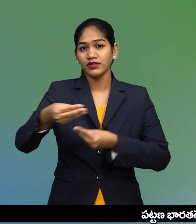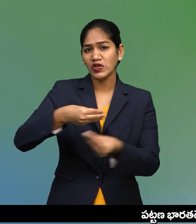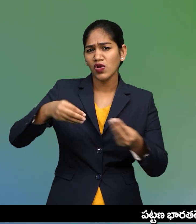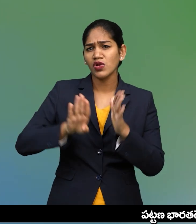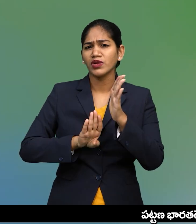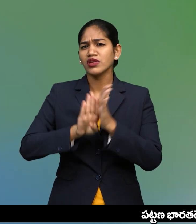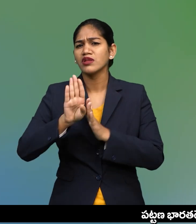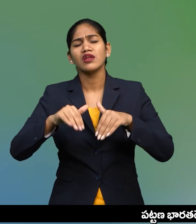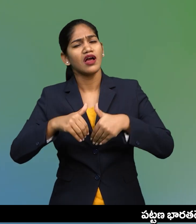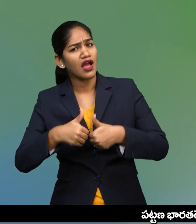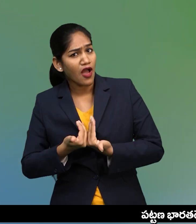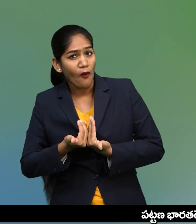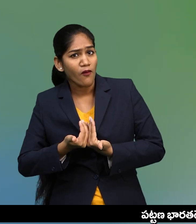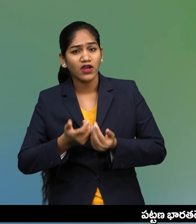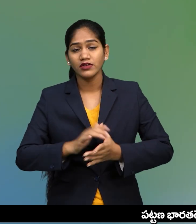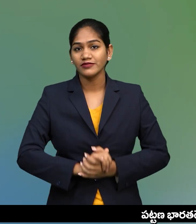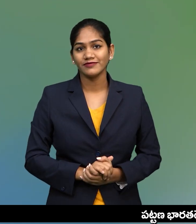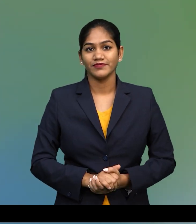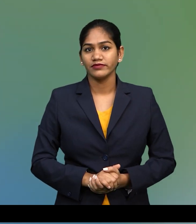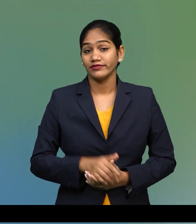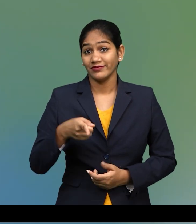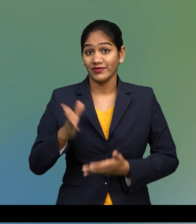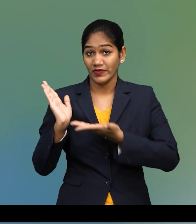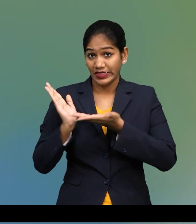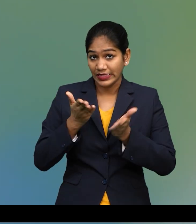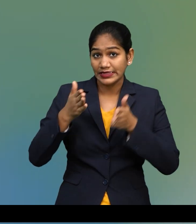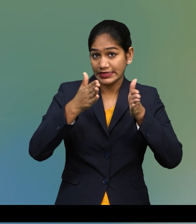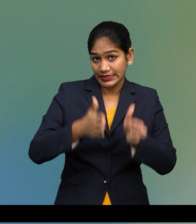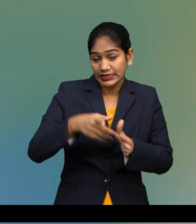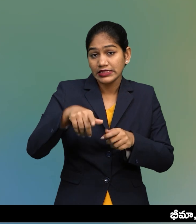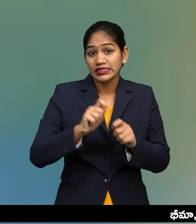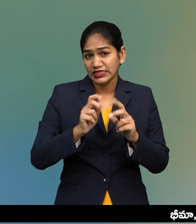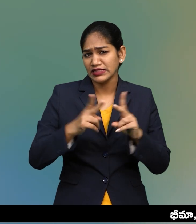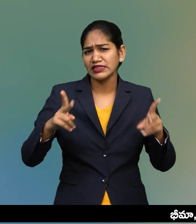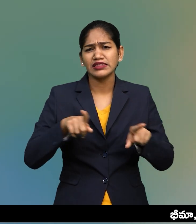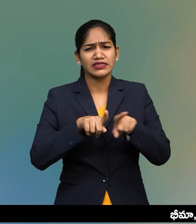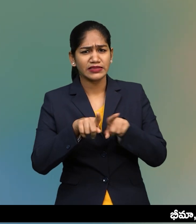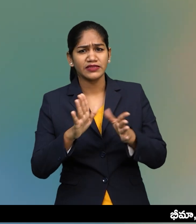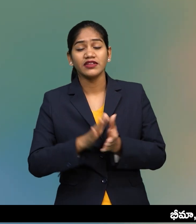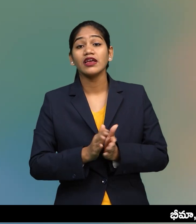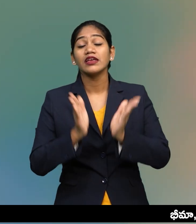ఎలా దోహదం చేస్తుంది? ఫైనాన్స్, బీమా,